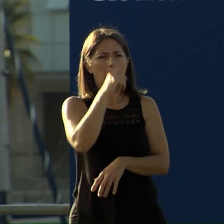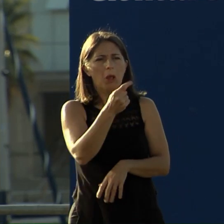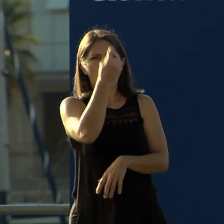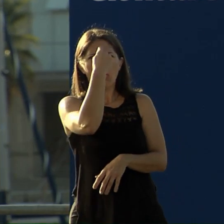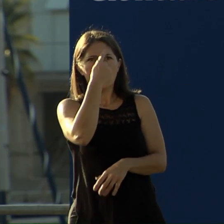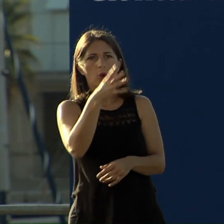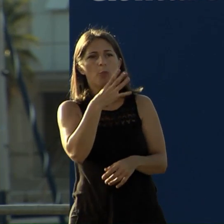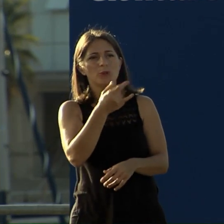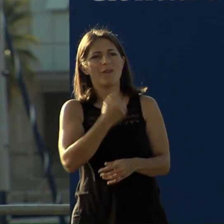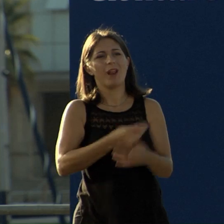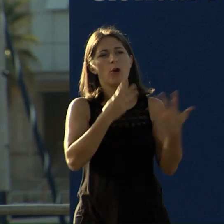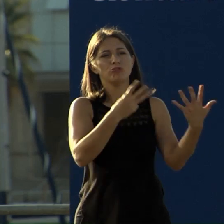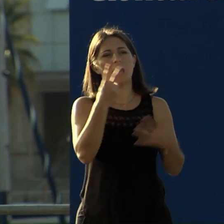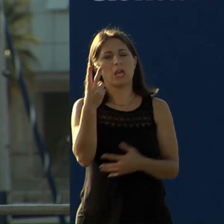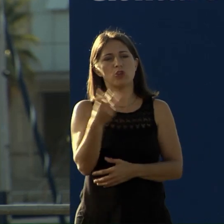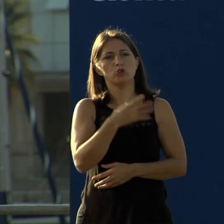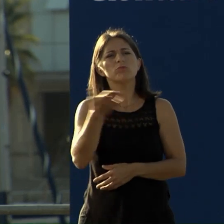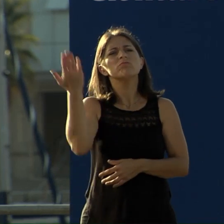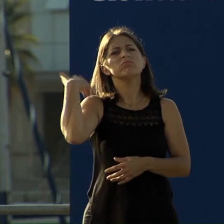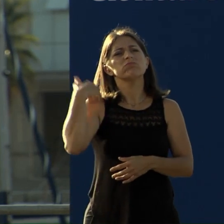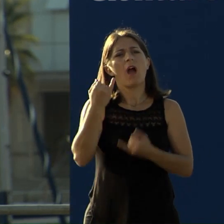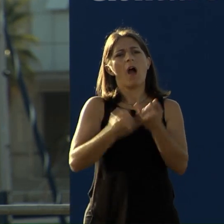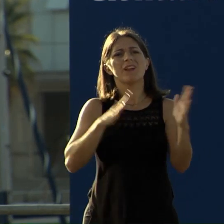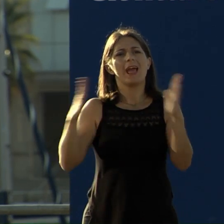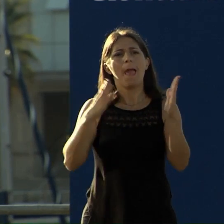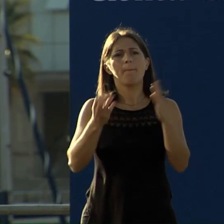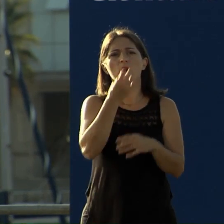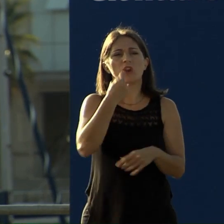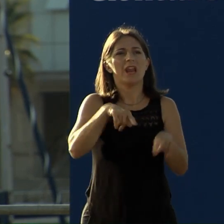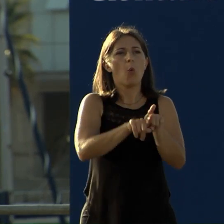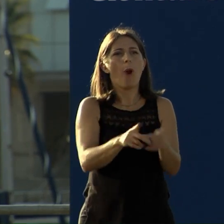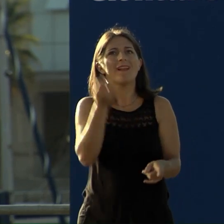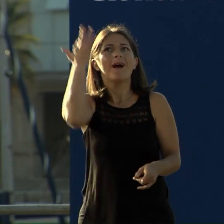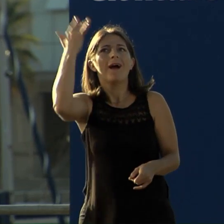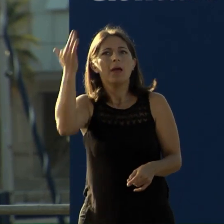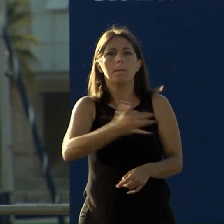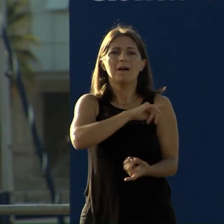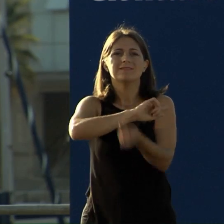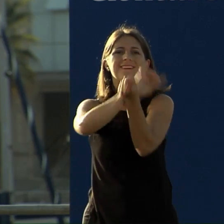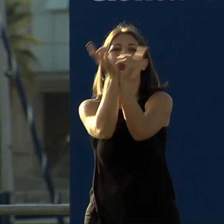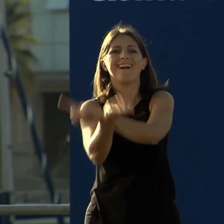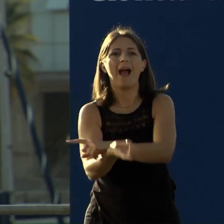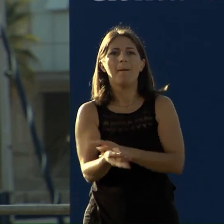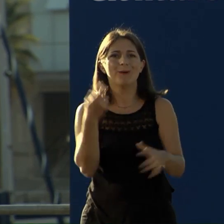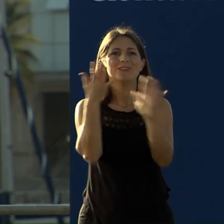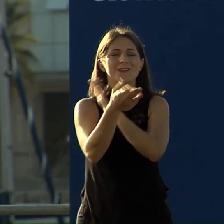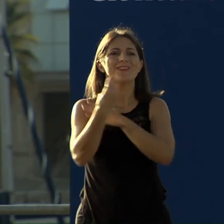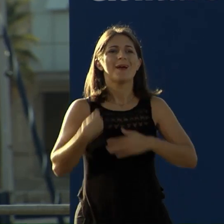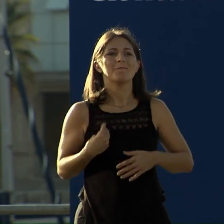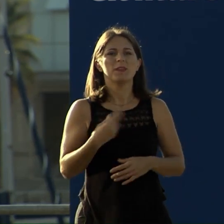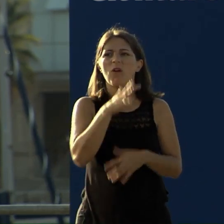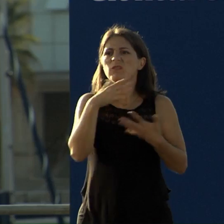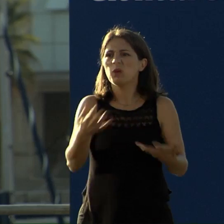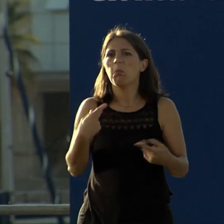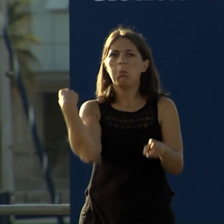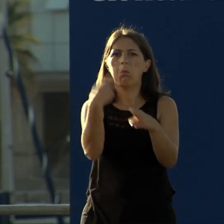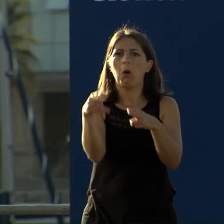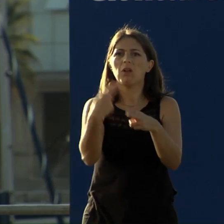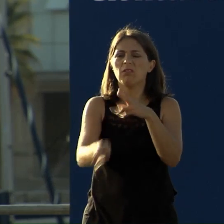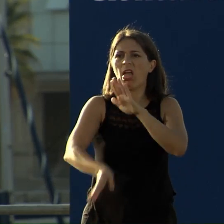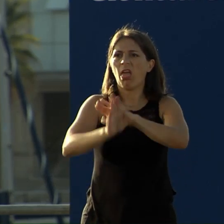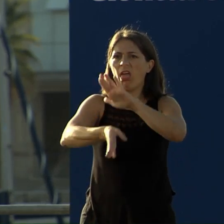recordáis al 82. Cuando partidos socialistas significaba ilusión y cambio. No cuando significaba más política de